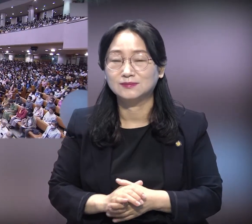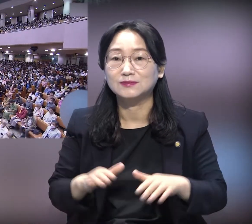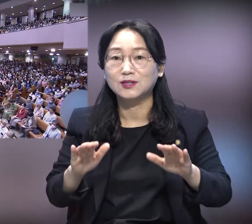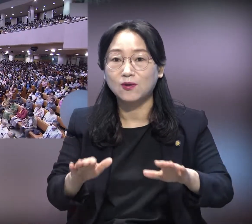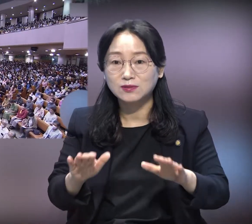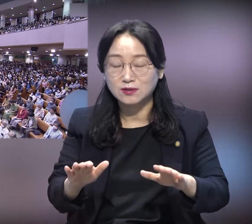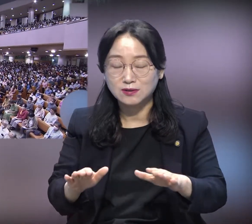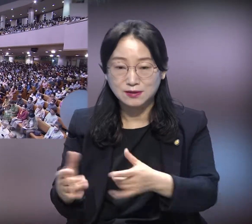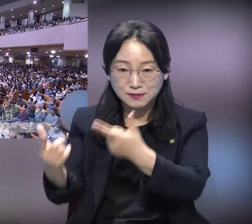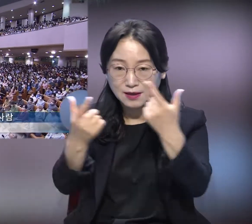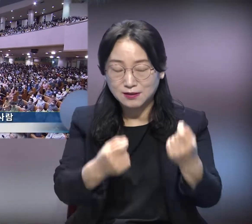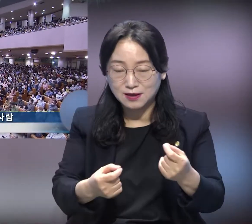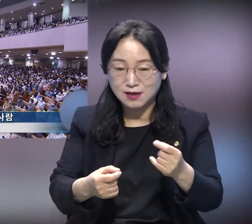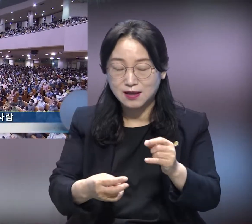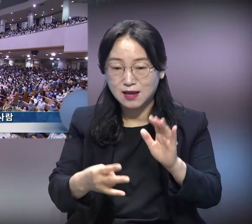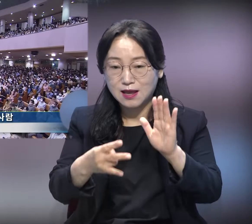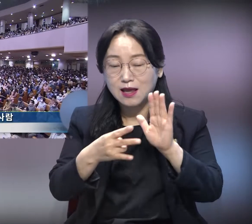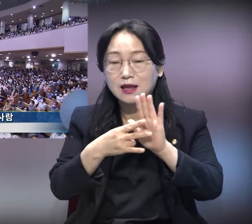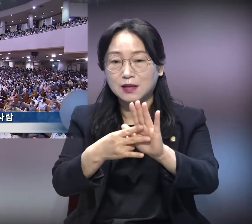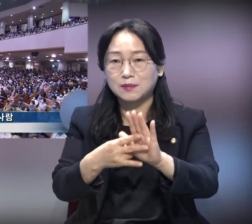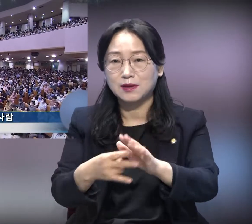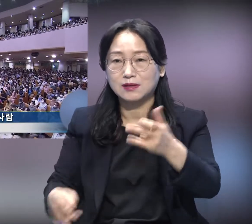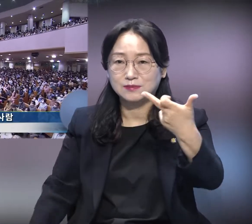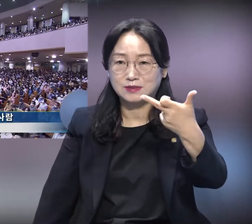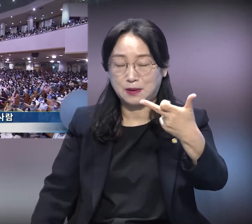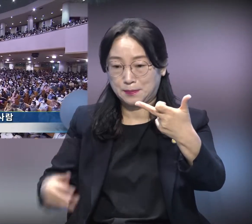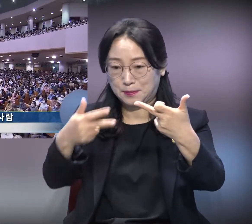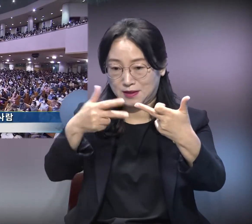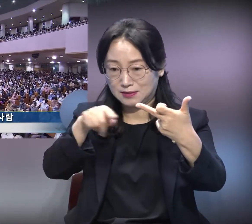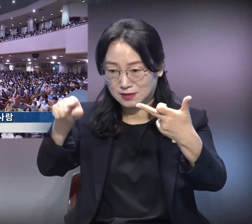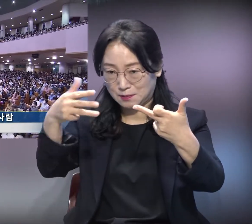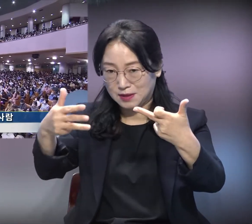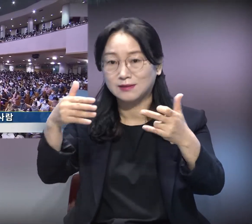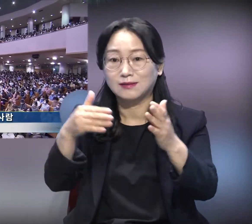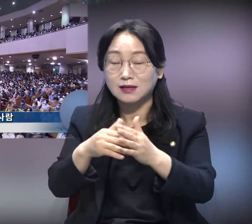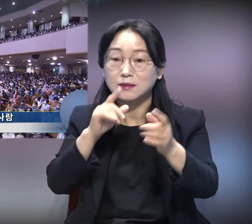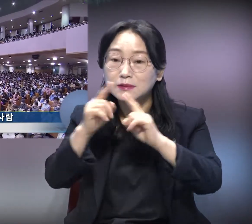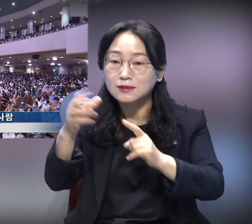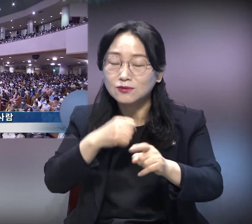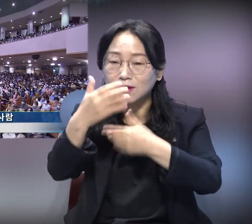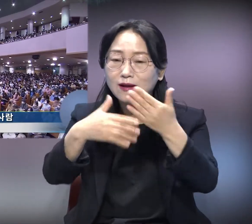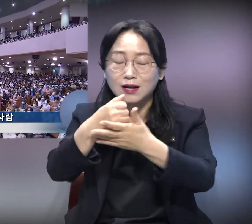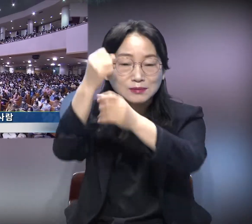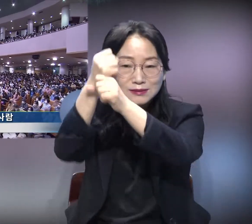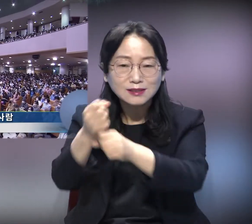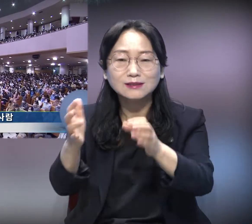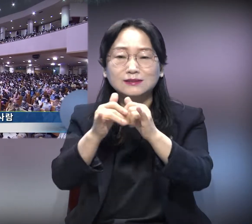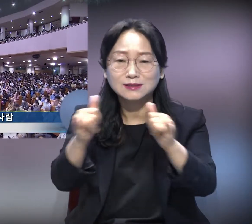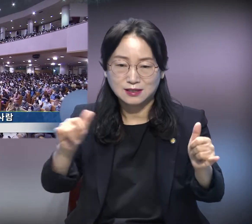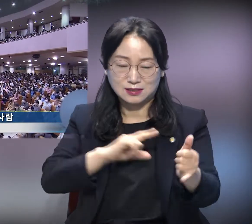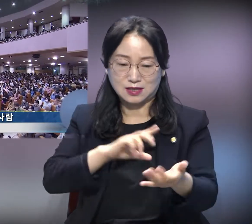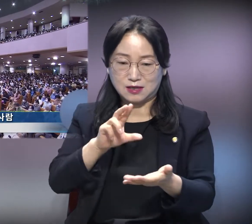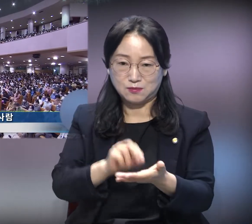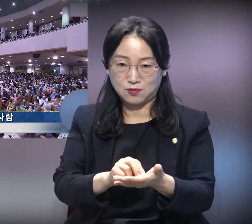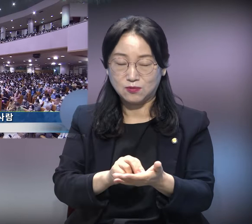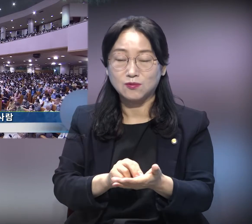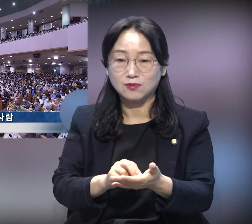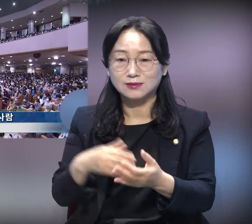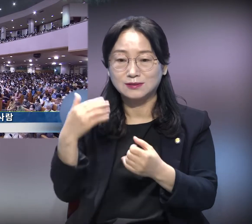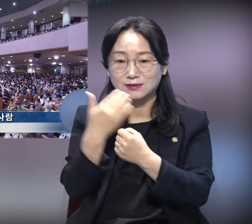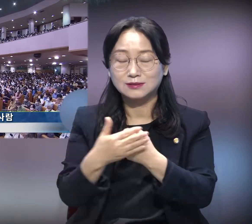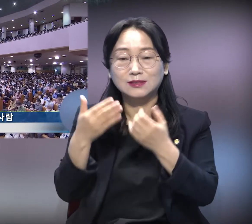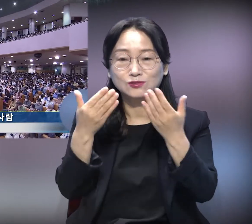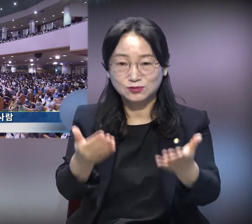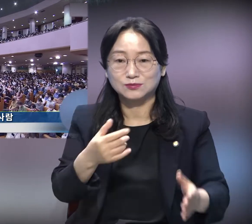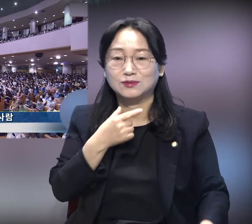오늘 전 여러분과 함께 예레미야 17장 7절과 8절 말씀을 가지고 하나님을 의지하는 사람 여든 제목으로 함께